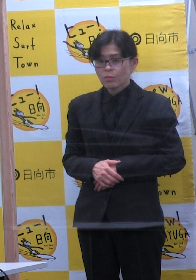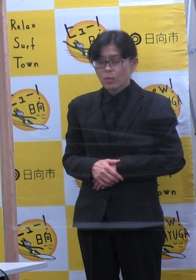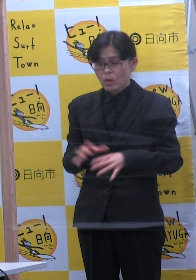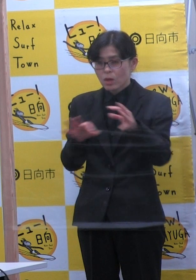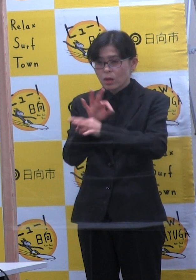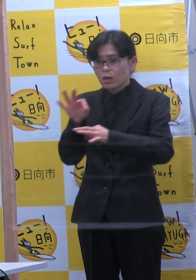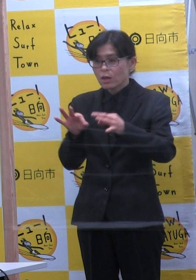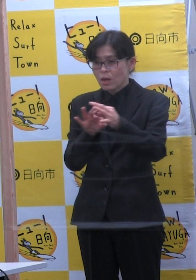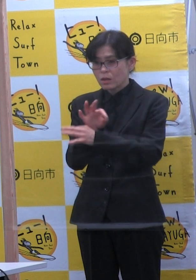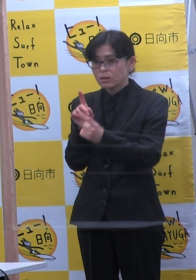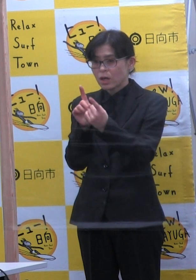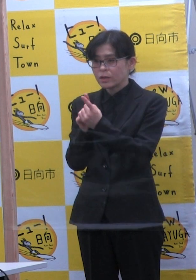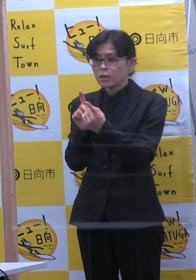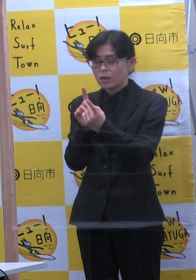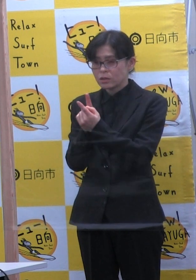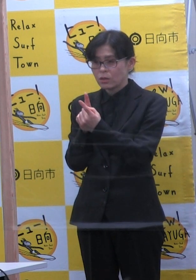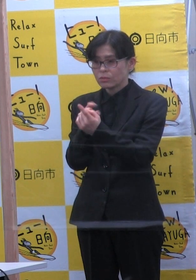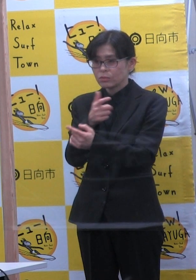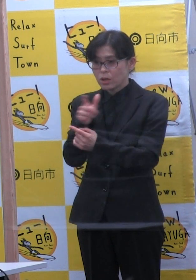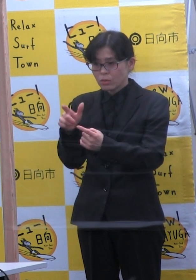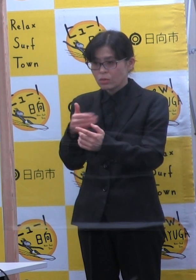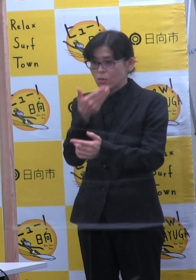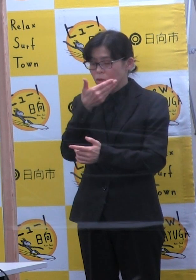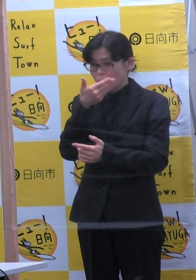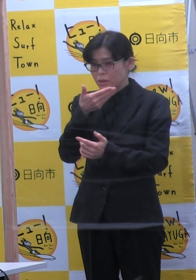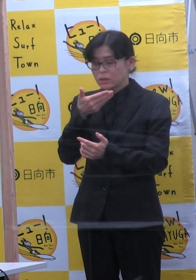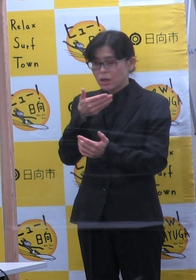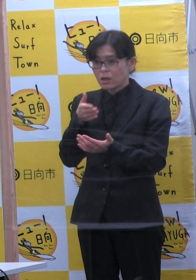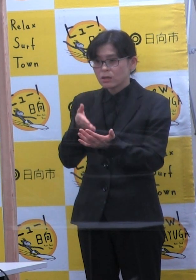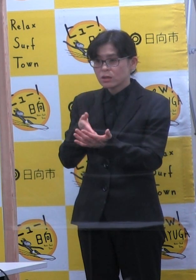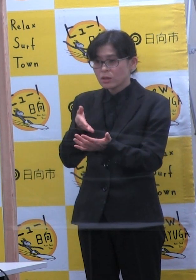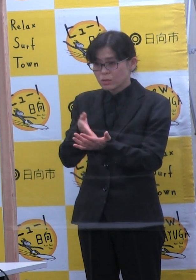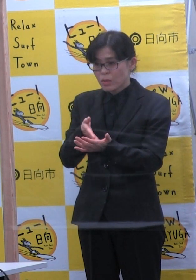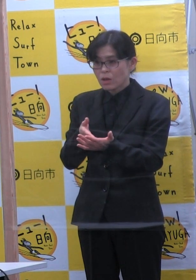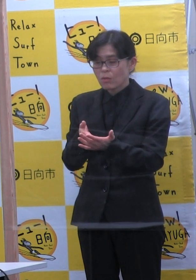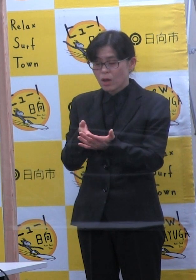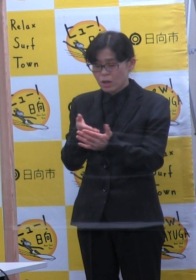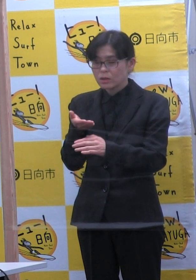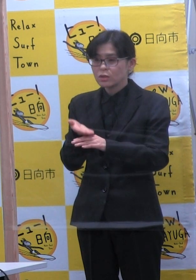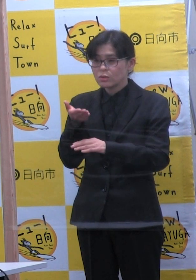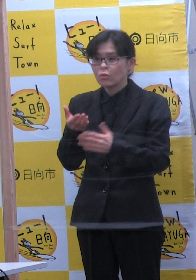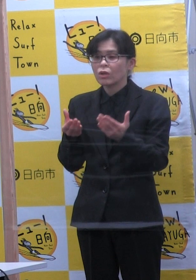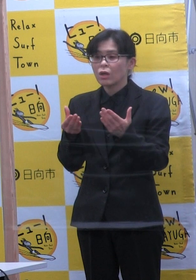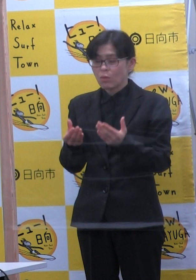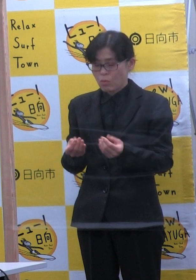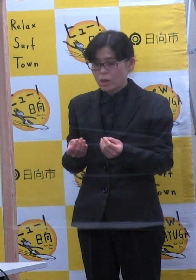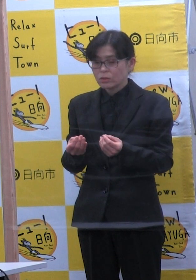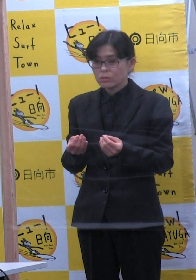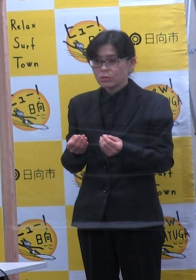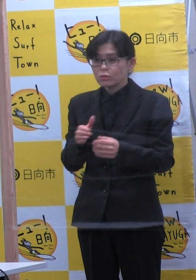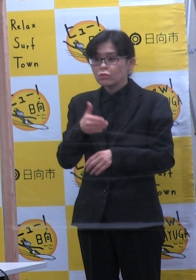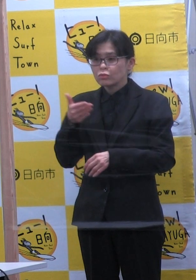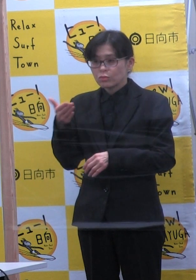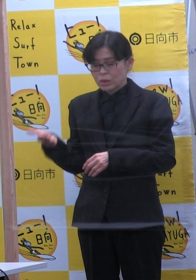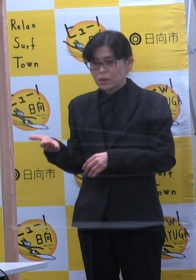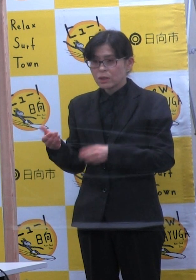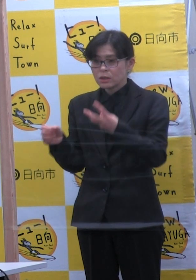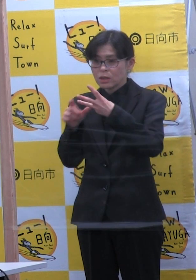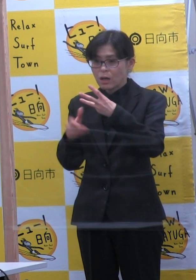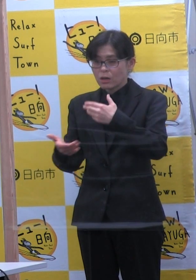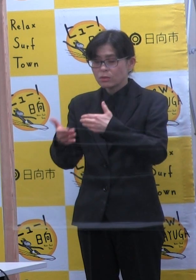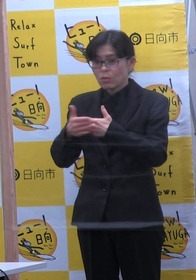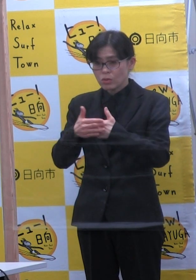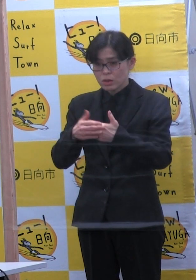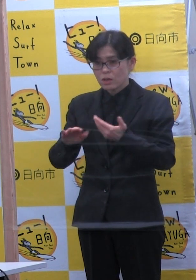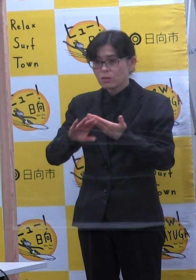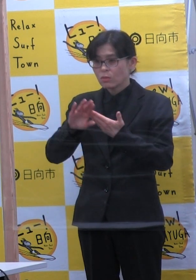経済対策等の主な事業については以上です。引き続き3月補正予算のうち、その他の